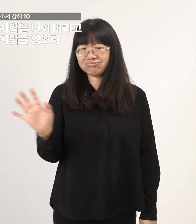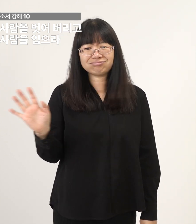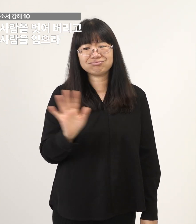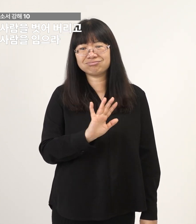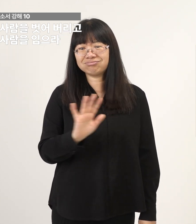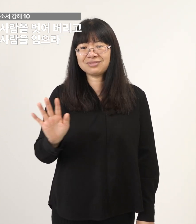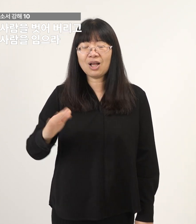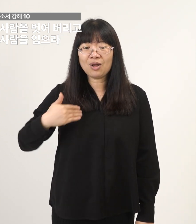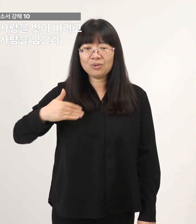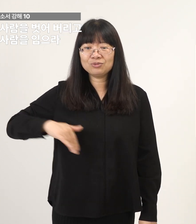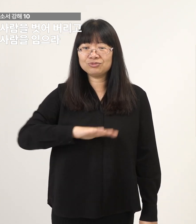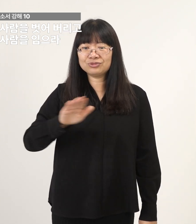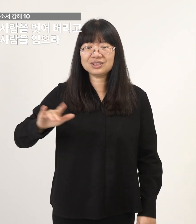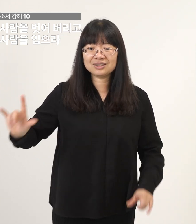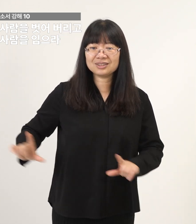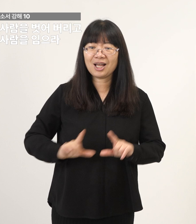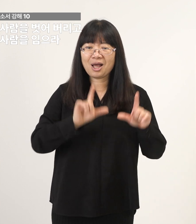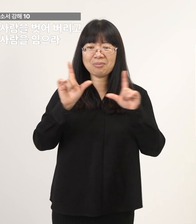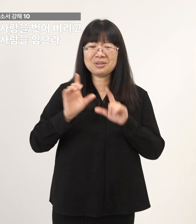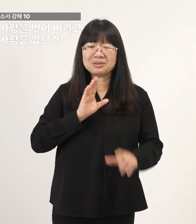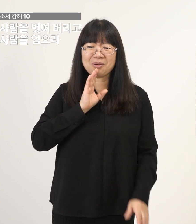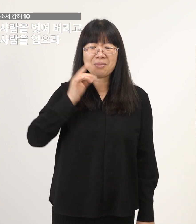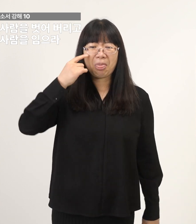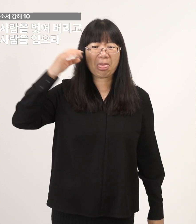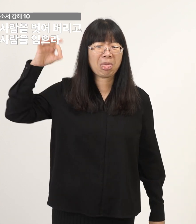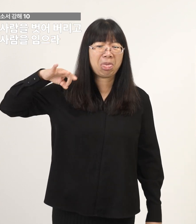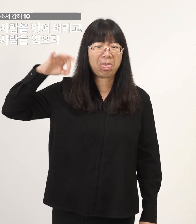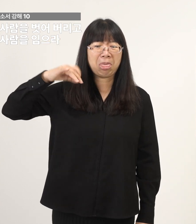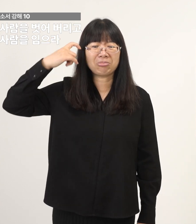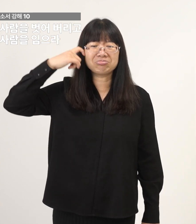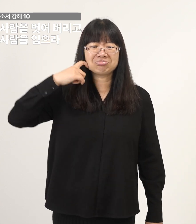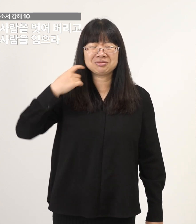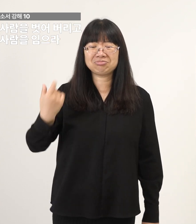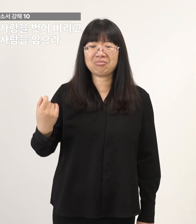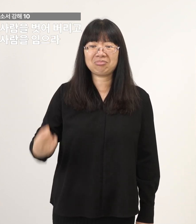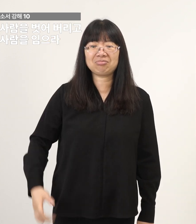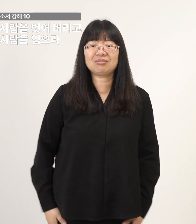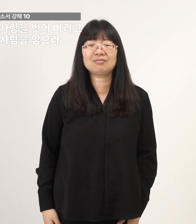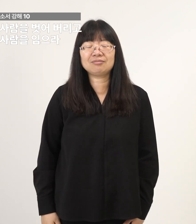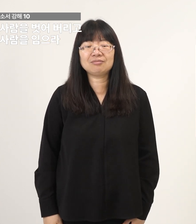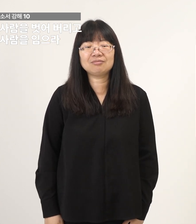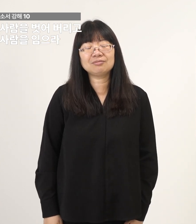된다면 우리의 삶이 얼마나 시시하고 가난해요.